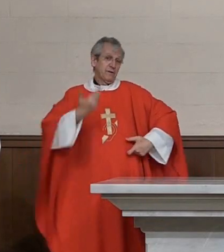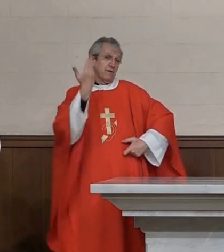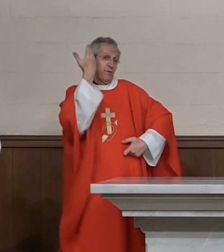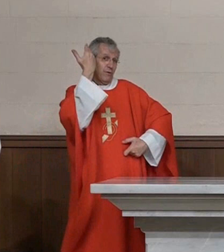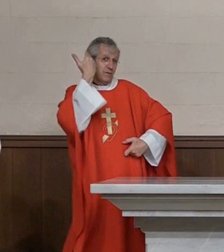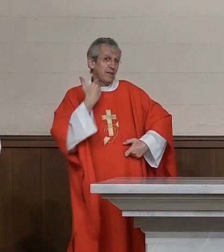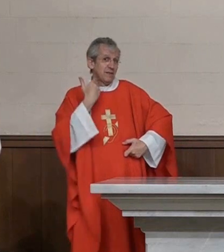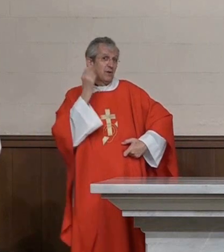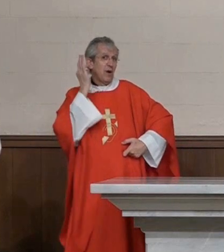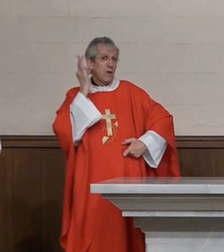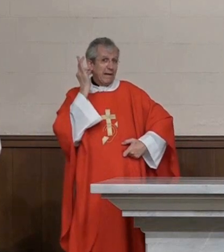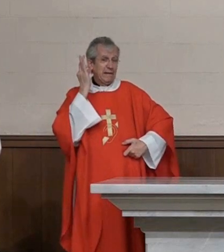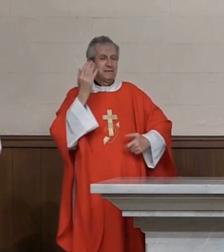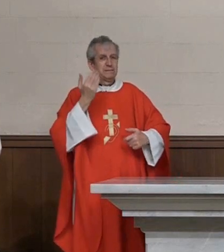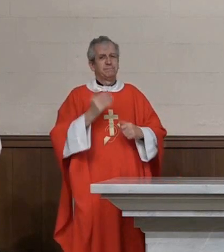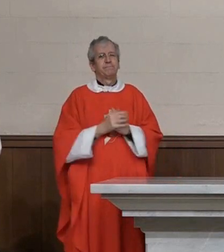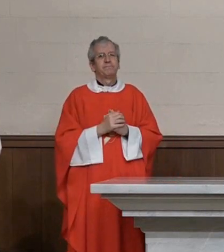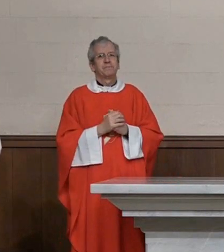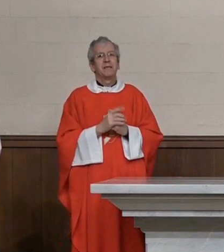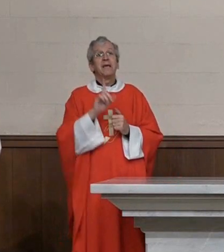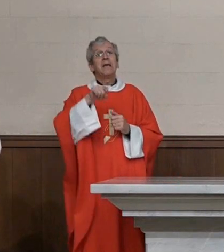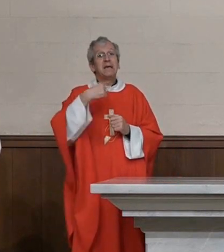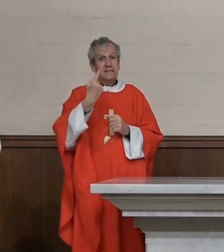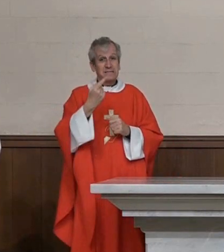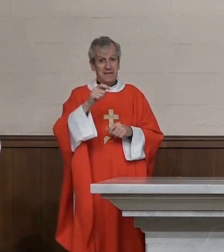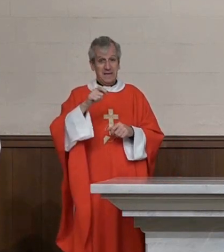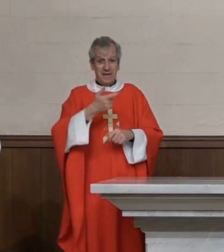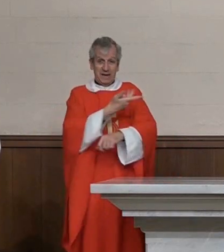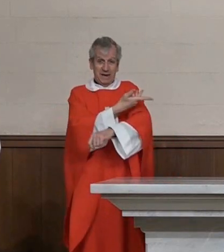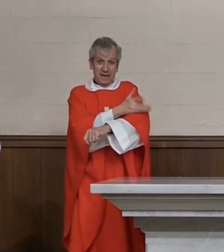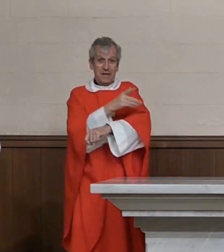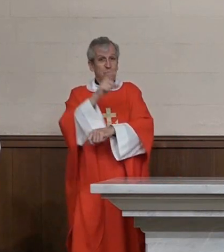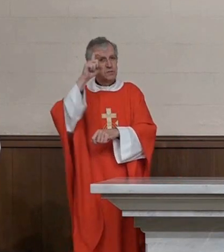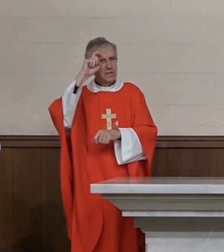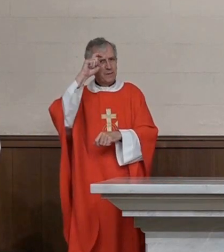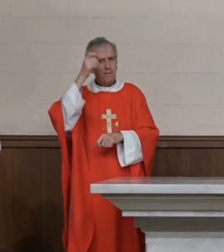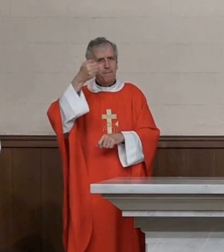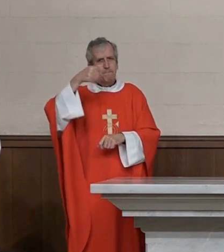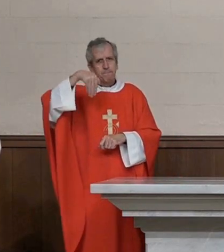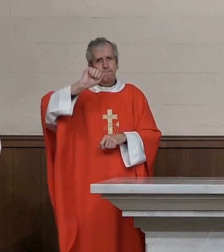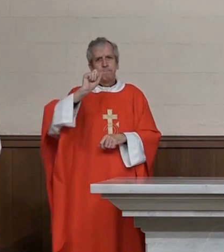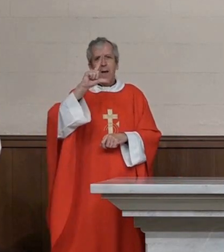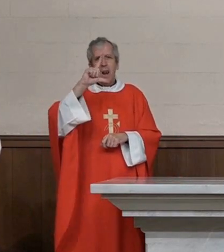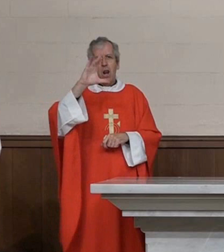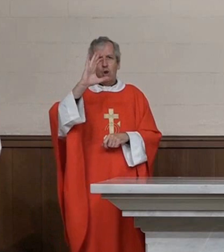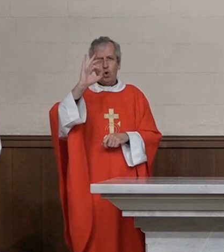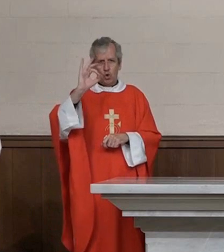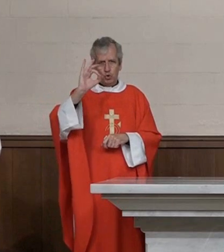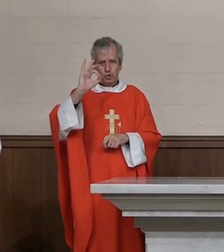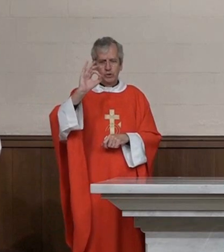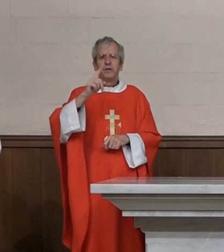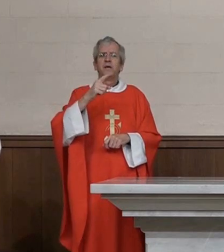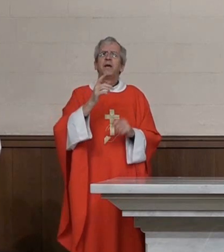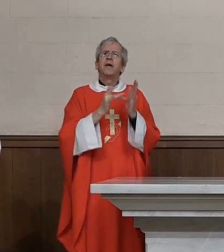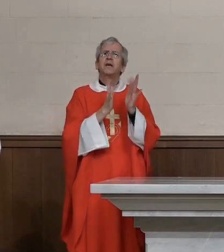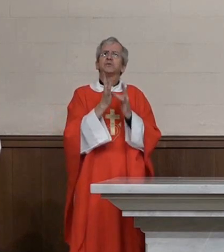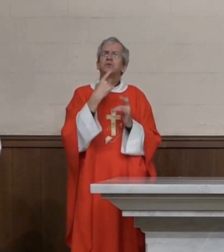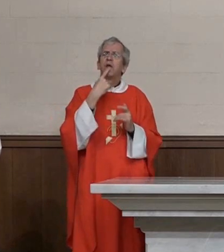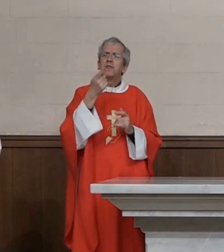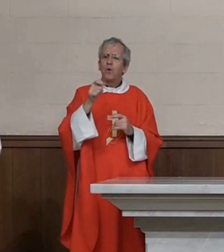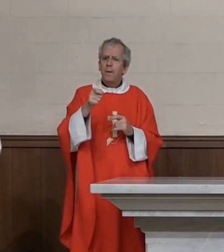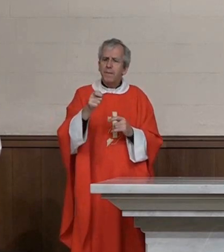cortándole la oreja derecha. Este criado se llamaba Malco. Dijo entonces Jesús a